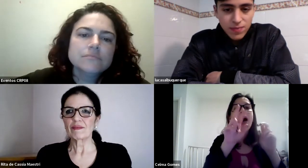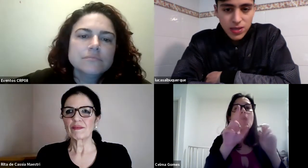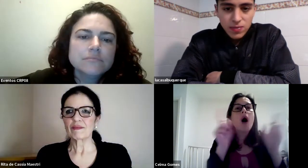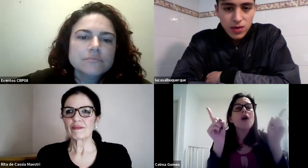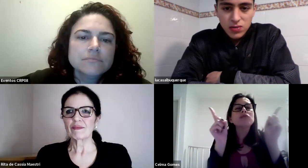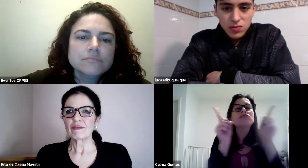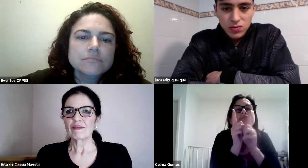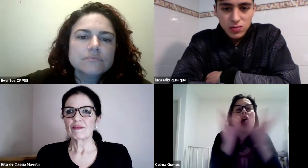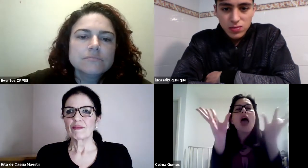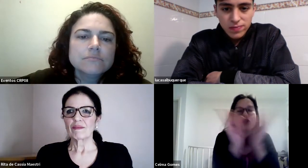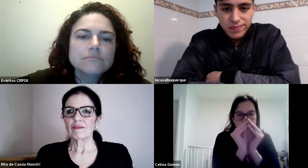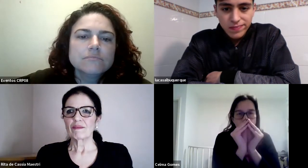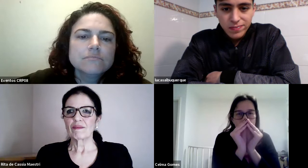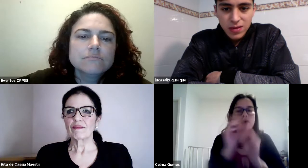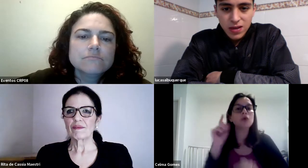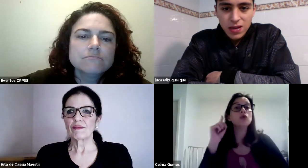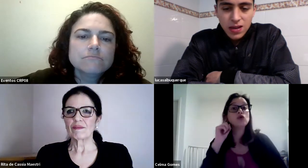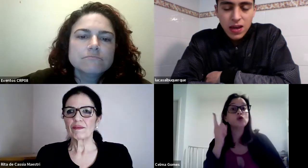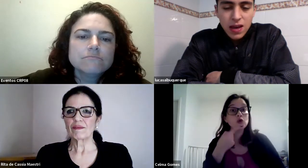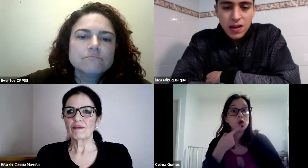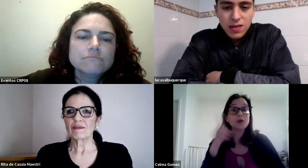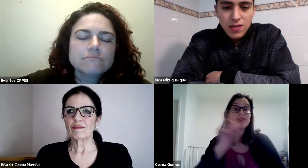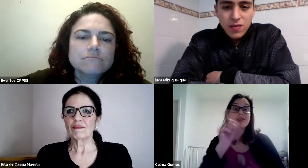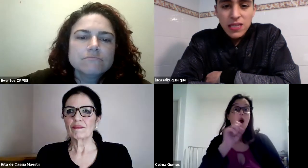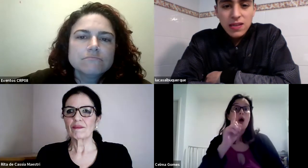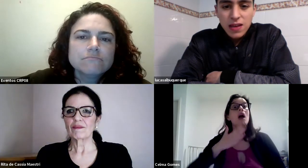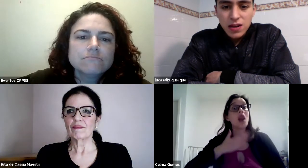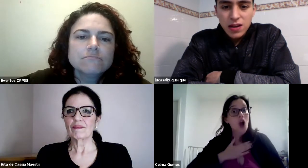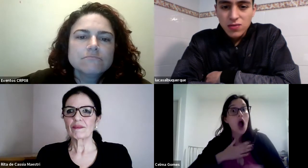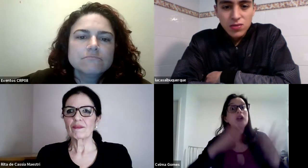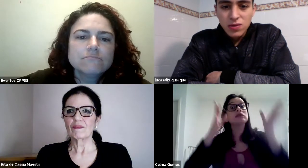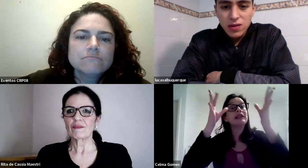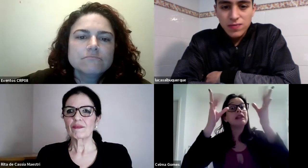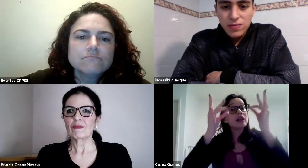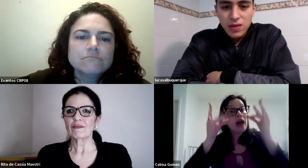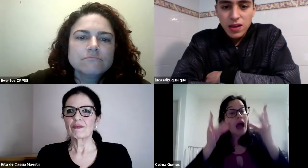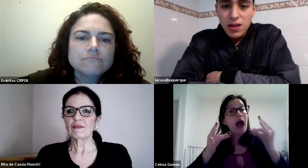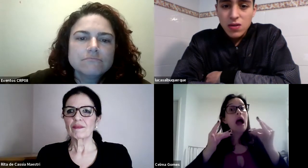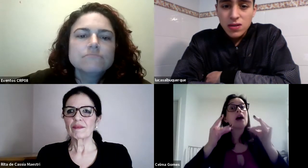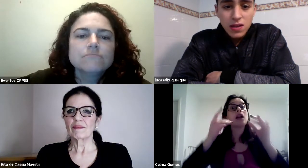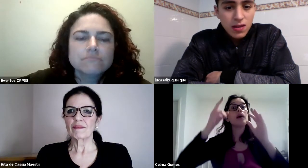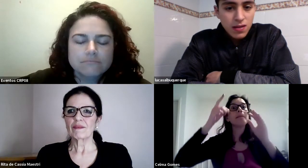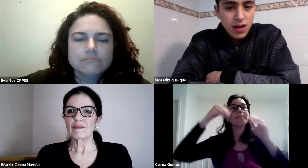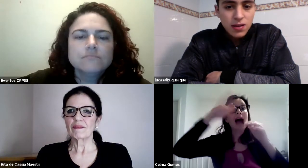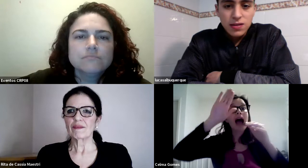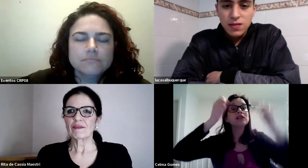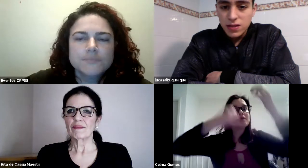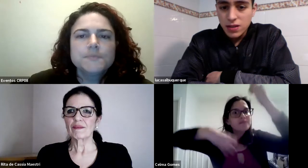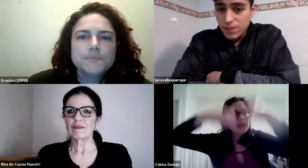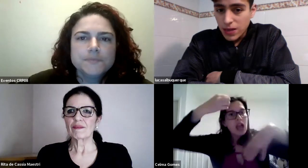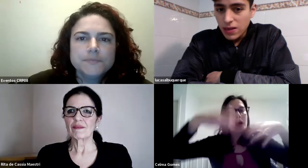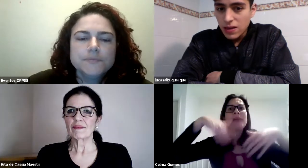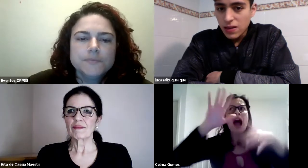tem, por exemplo, um assunto de forma sintética, né? O surdo não. Ele gosta de detalhes, que